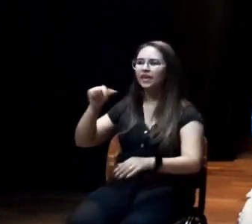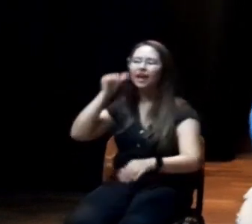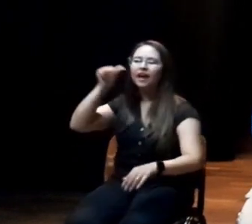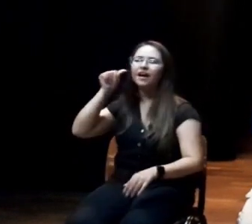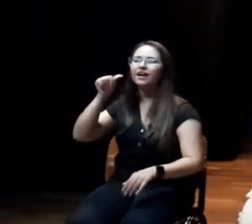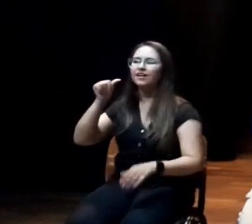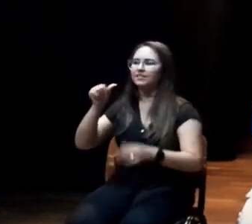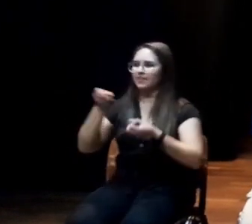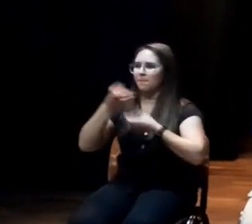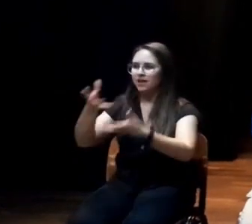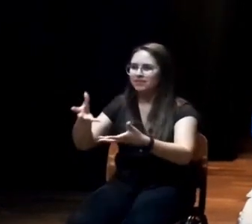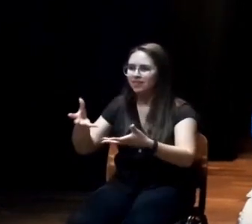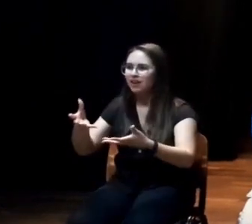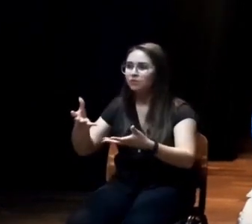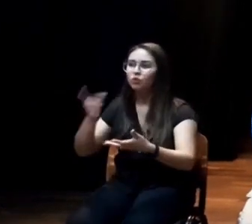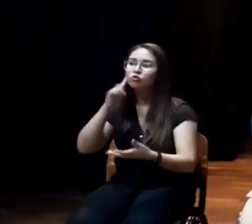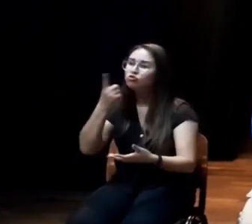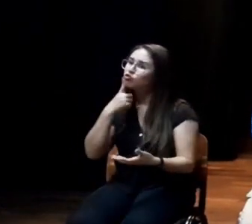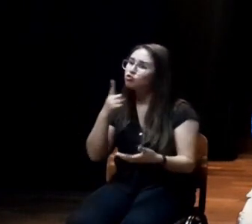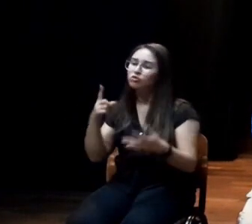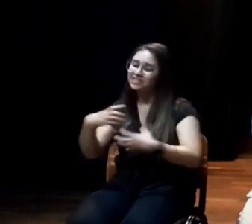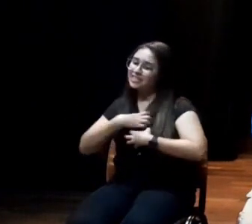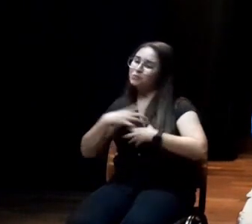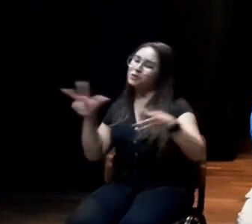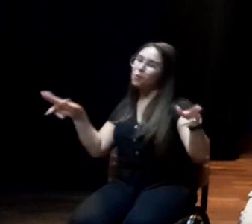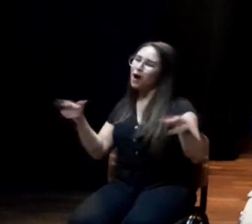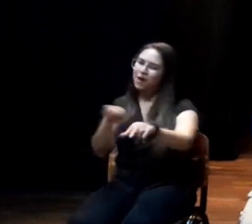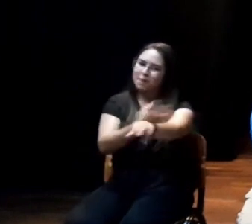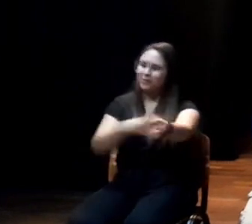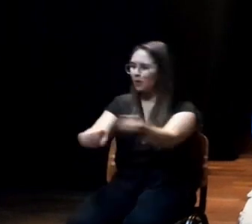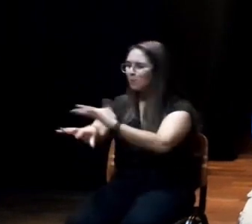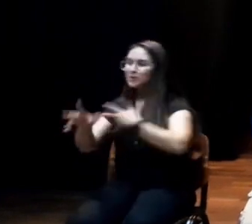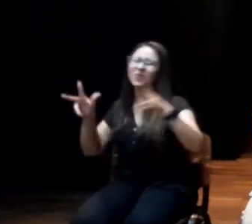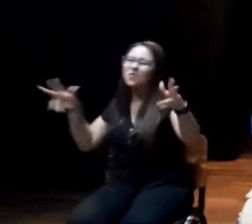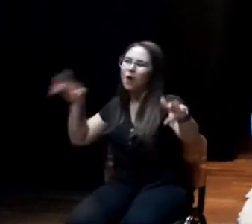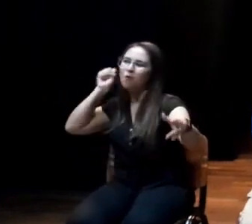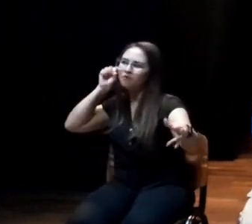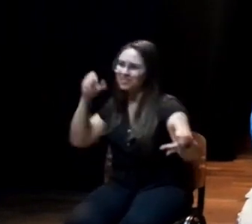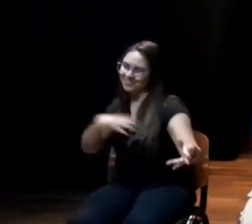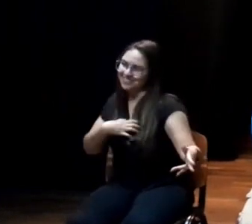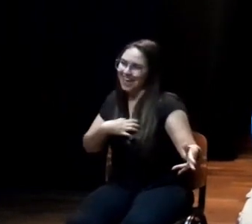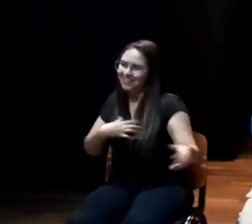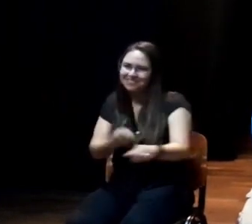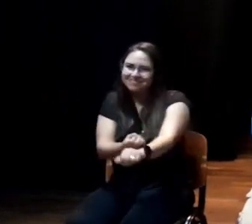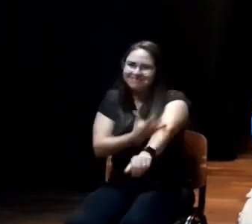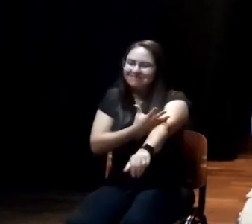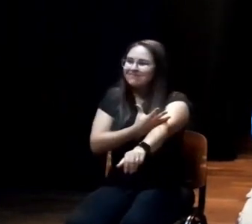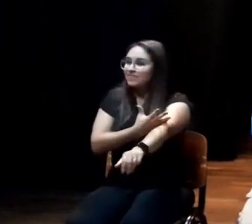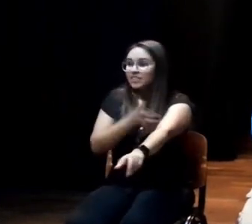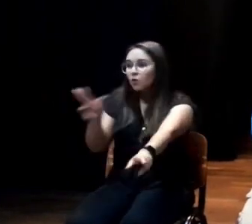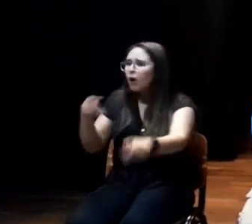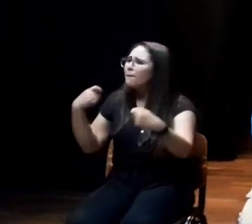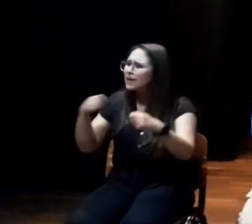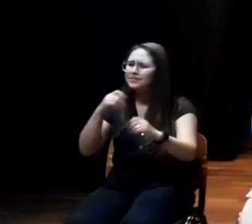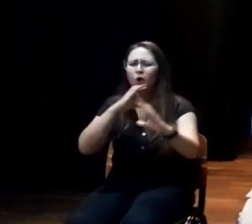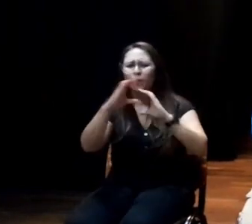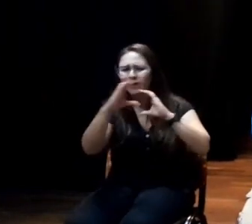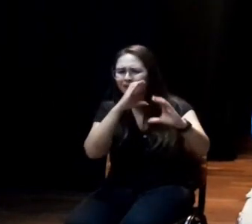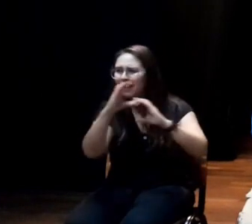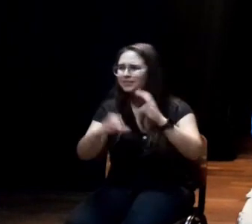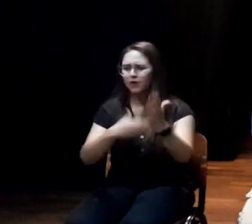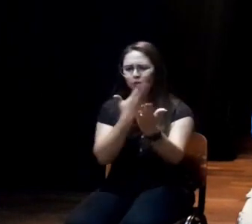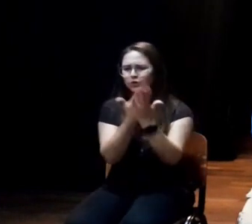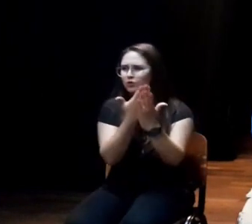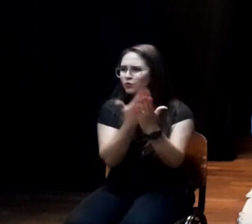Então, o público surdo, ele vai entender o mesmo sentimento do ouvinte. Né? Então, tem que ter essa comunicação, tem que ter um estudo antes, um treinamento.